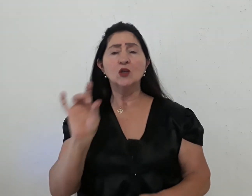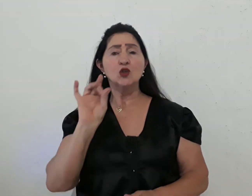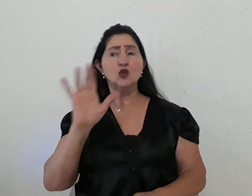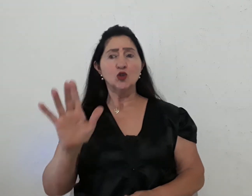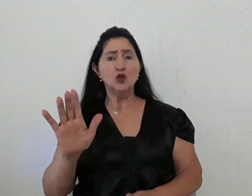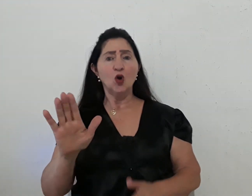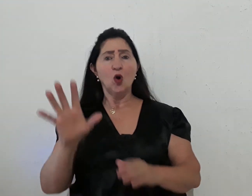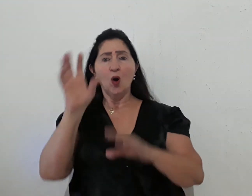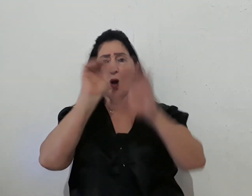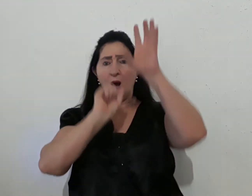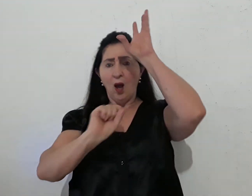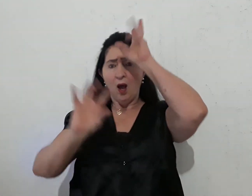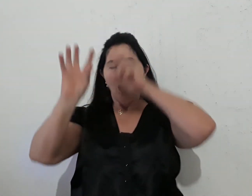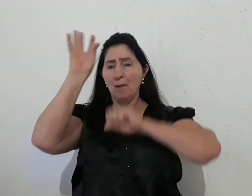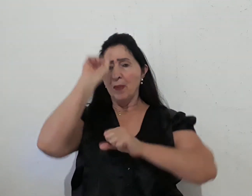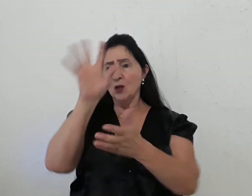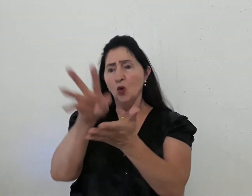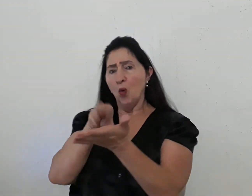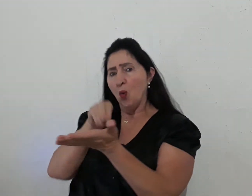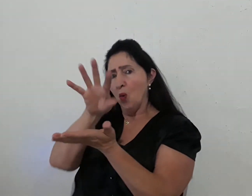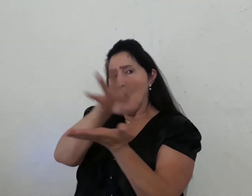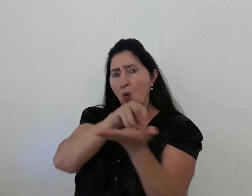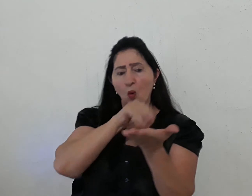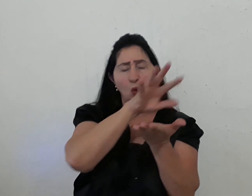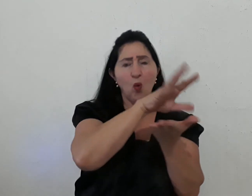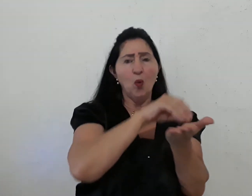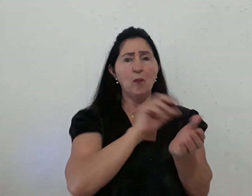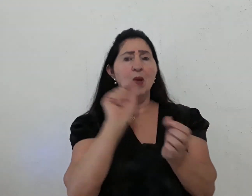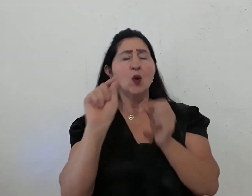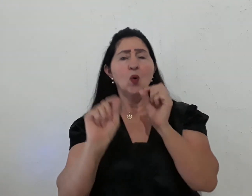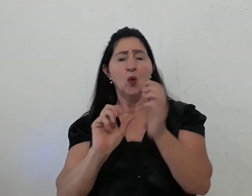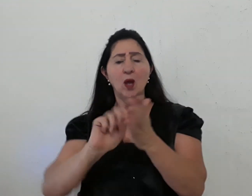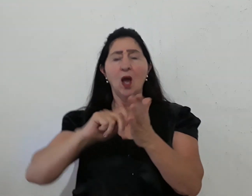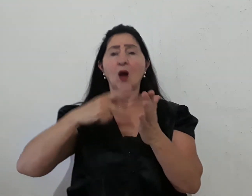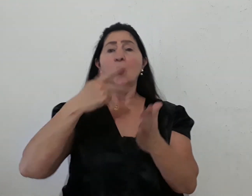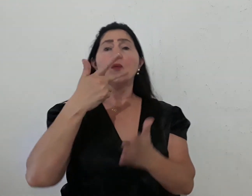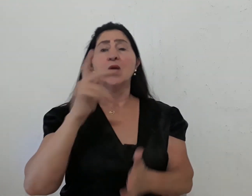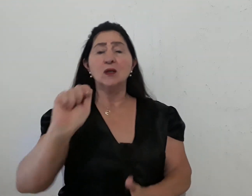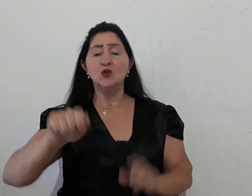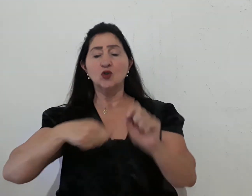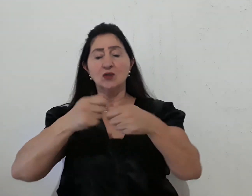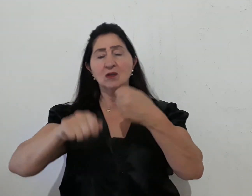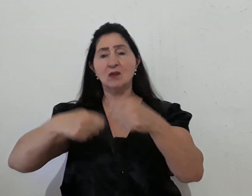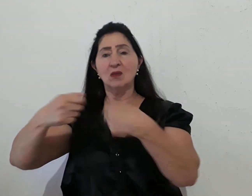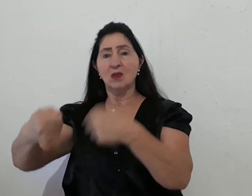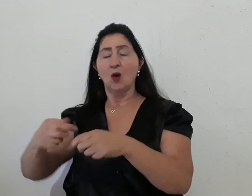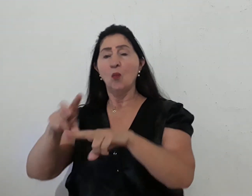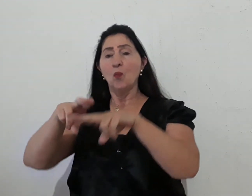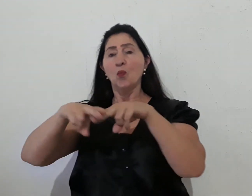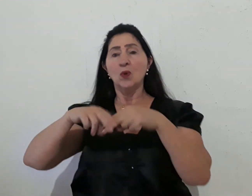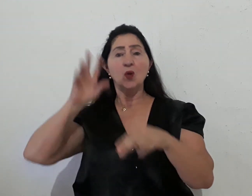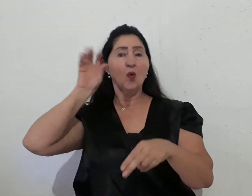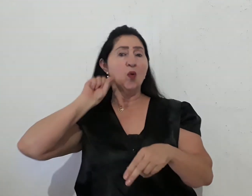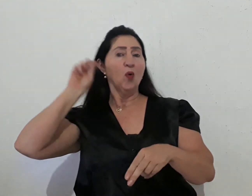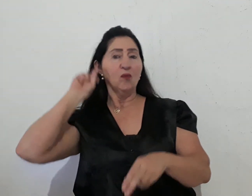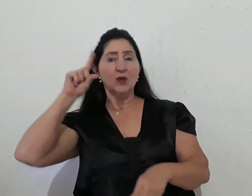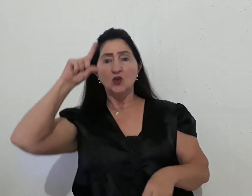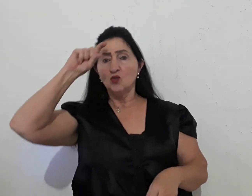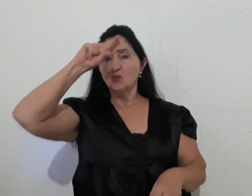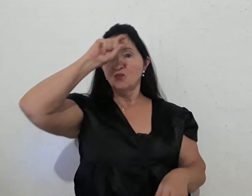partir da imitação, como acontece com a maioria dos sinais. Por isso, os ouvintes têm mais dificuldade em reproduzi-los